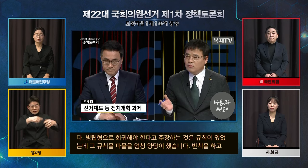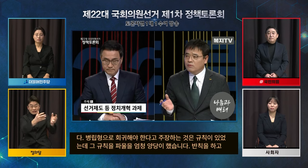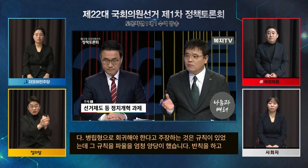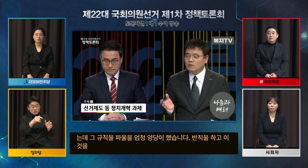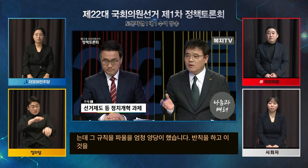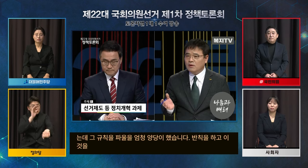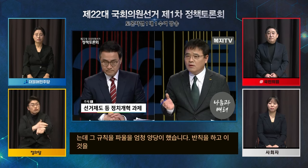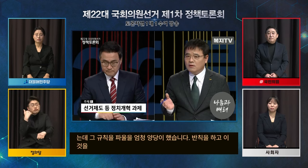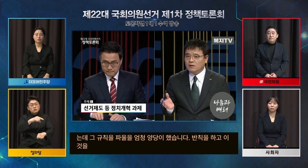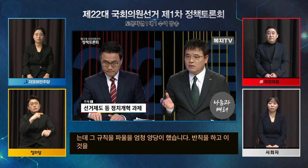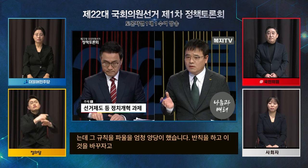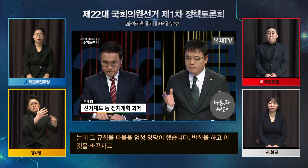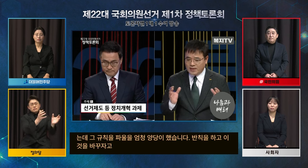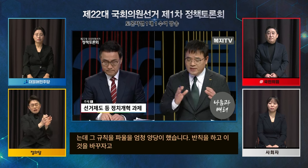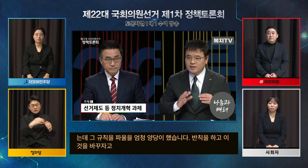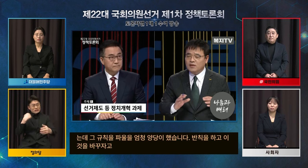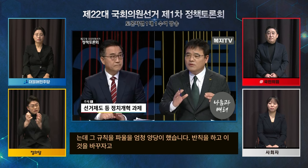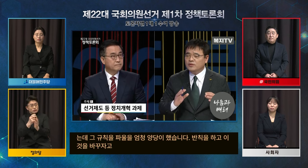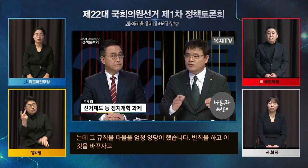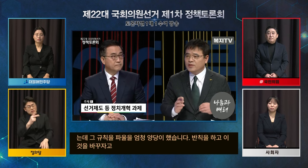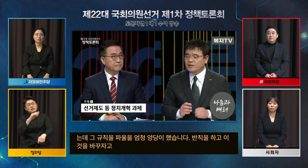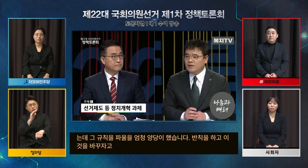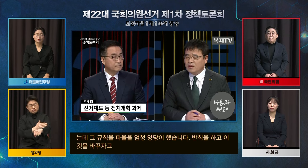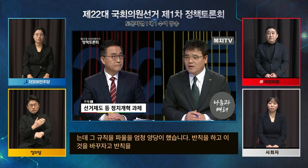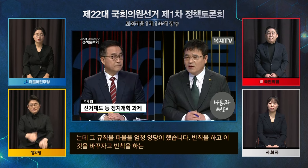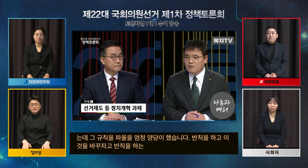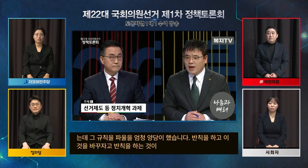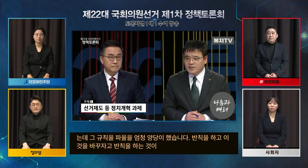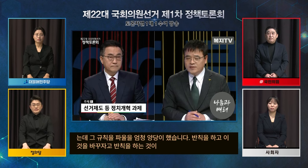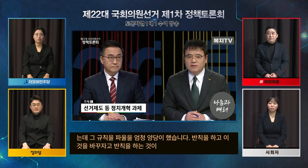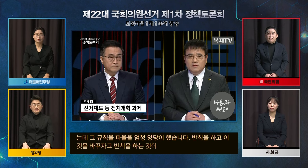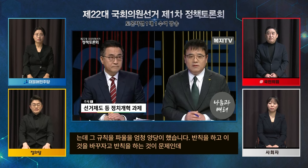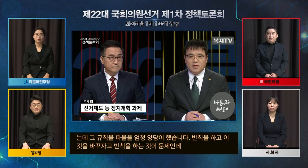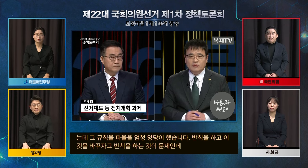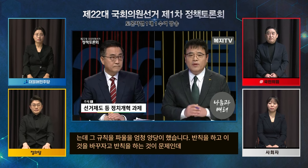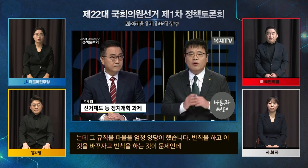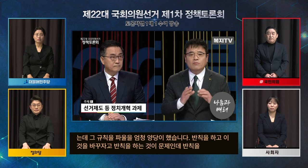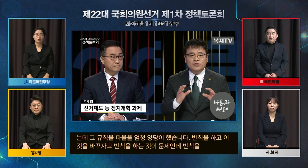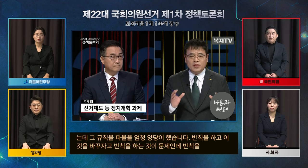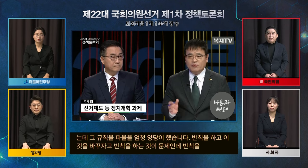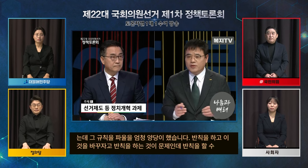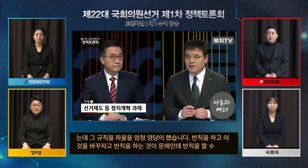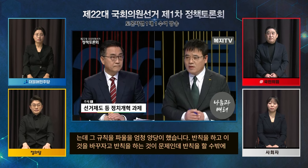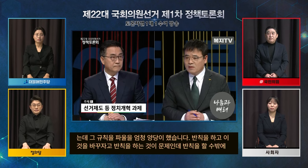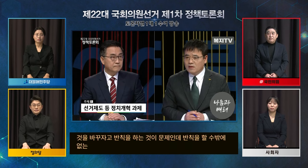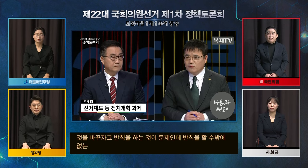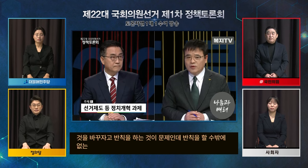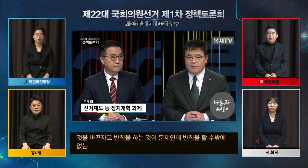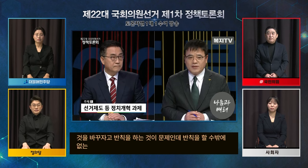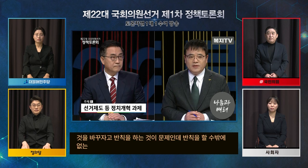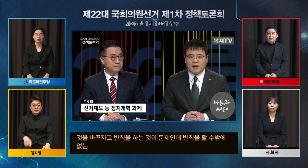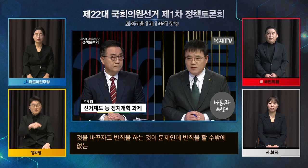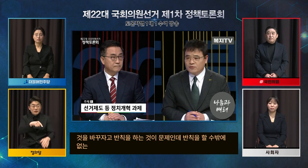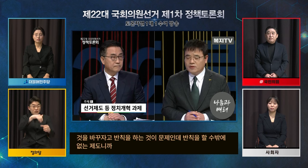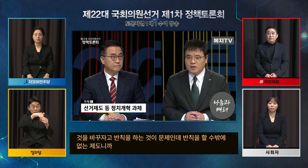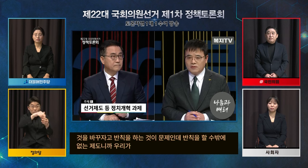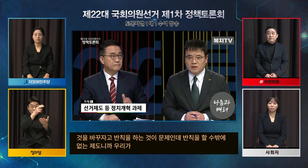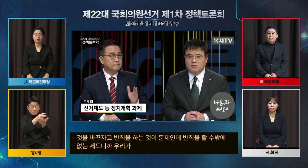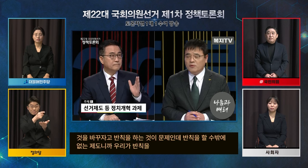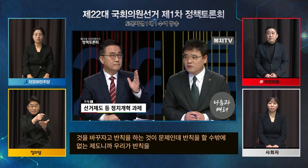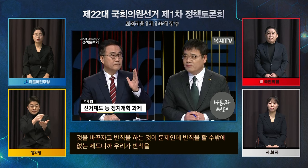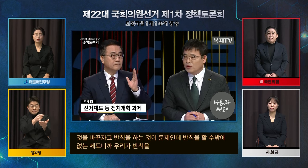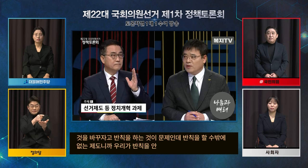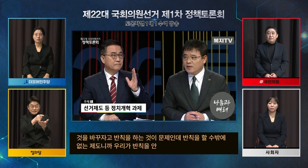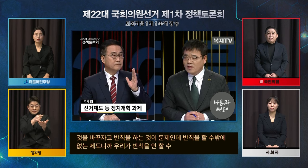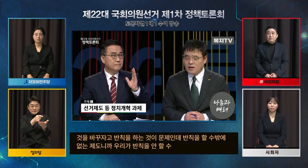바꾸자고 반칙을 하는 것이 문제인데 반칙을 할 수밖에 없는 제도이니까 우리가 반칙을 안 할 수 있게